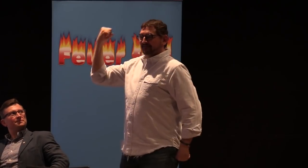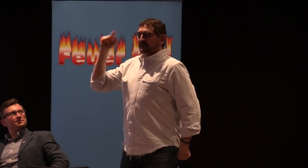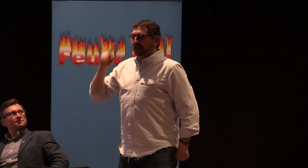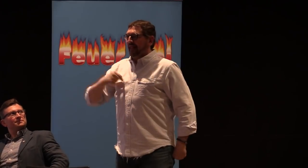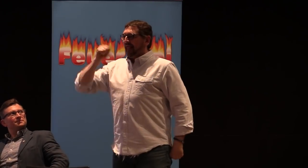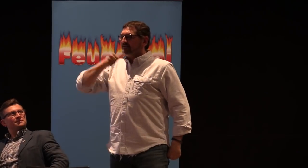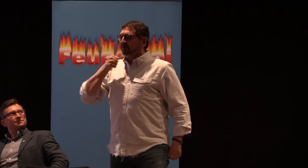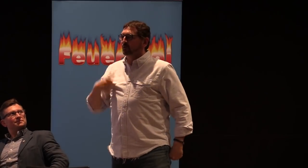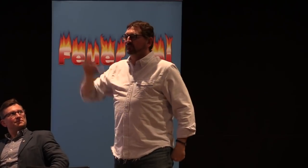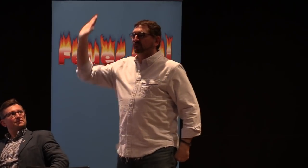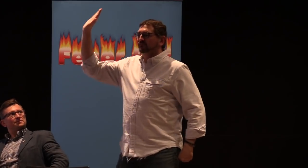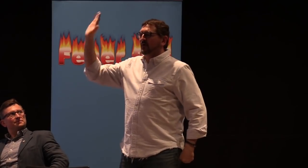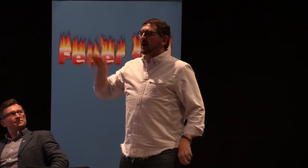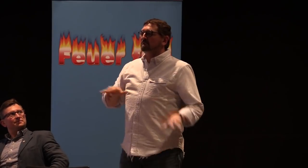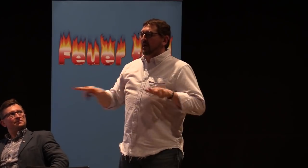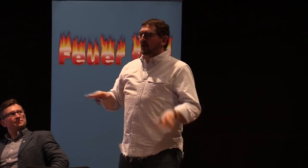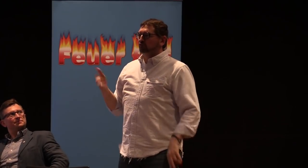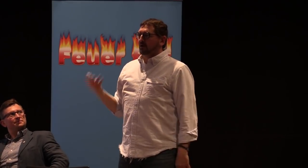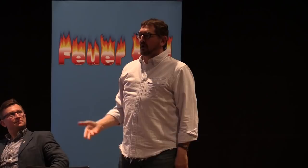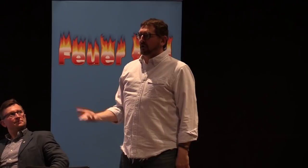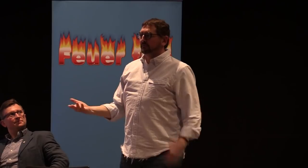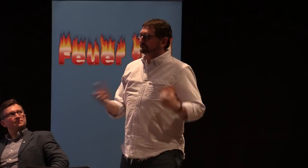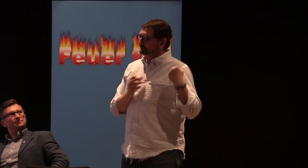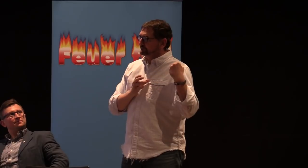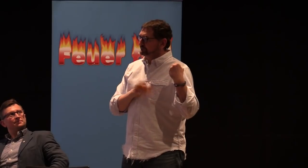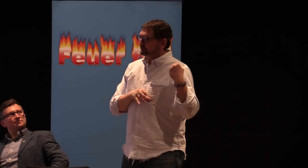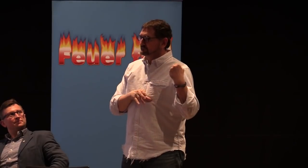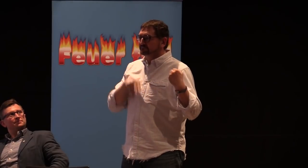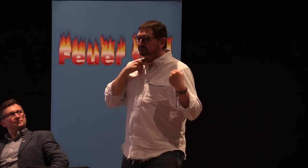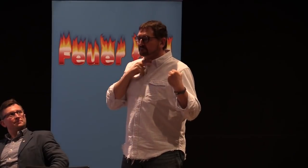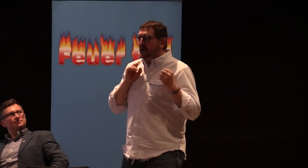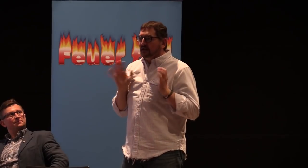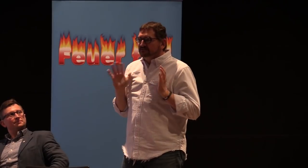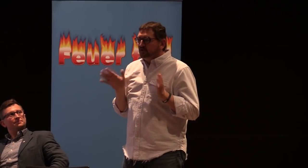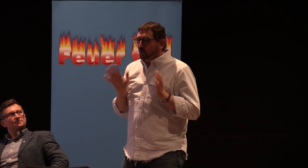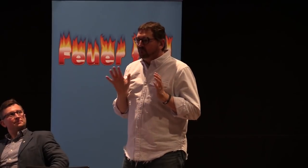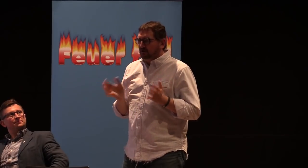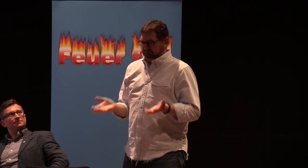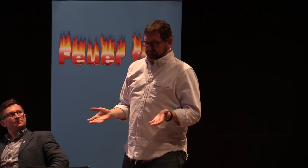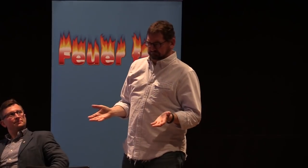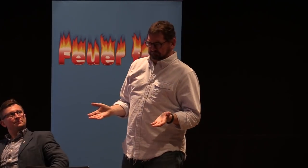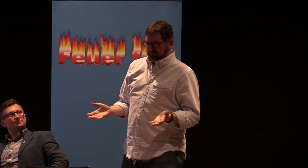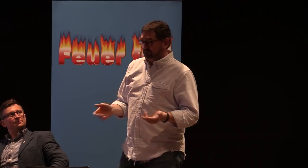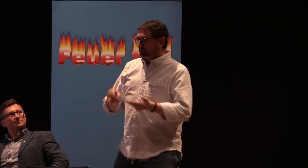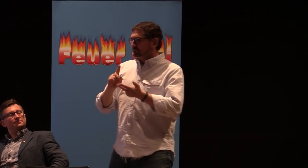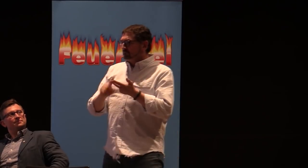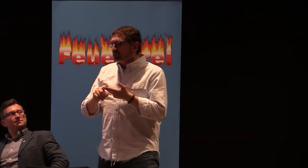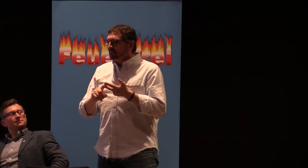oder Dolmetscher, die jetzt dann vielleicht gerade erstmal den Abschluss geschafft haben, aber direkt ein Gehalt